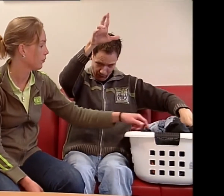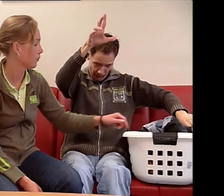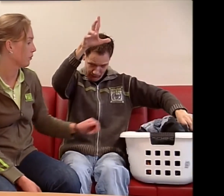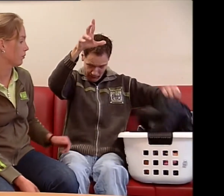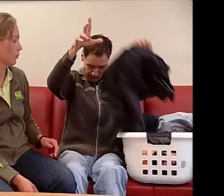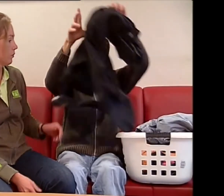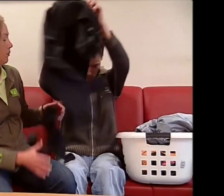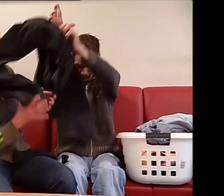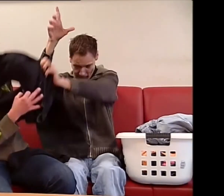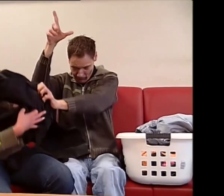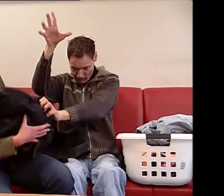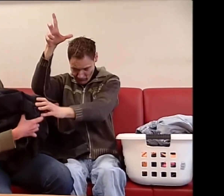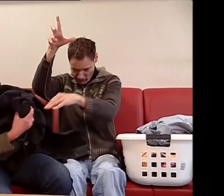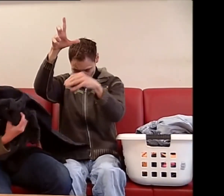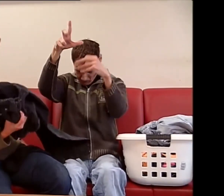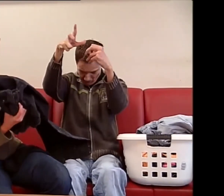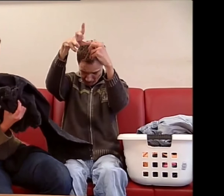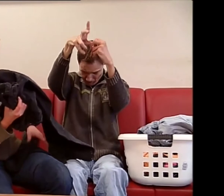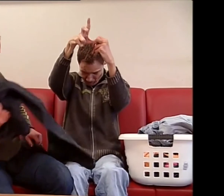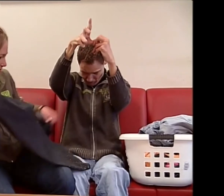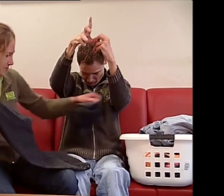pakken. Daarna gaan ze samen de was opruimen.